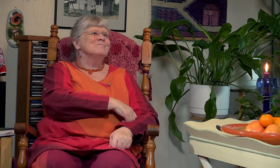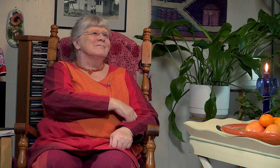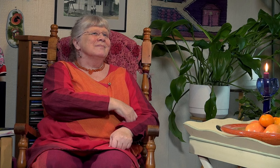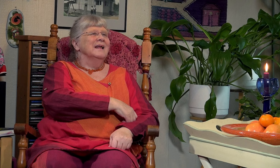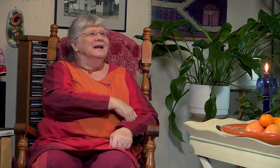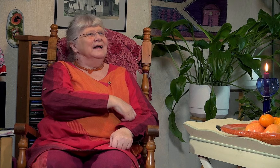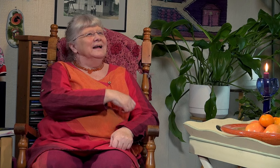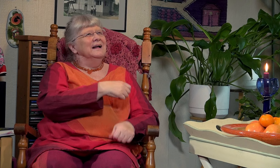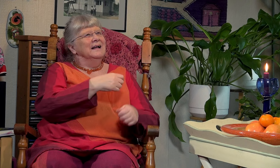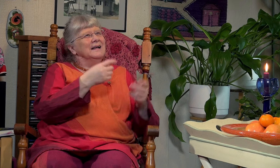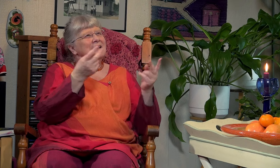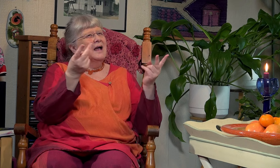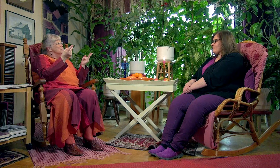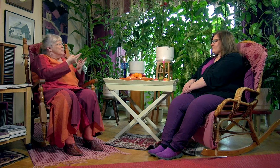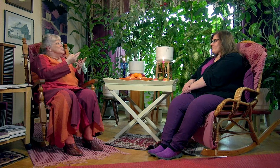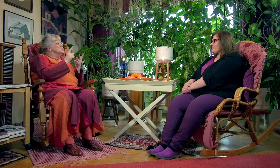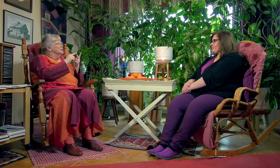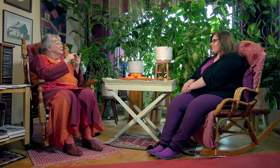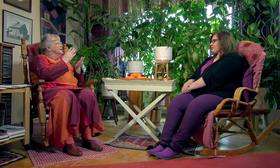kuin sydämeni on jäänyt sinne.